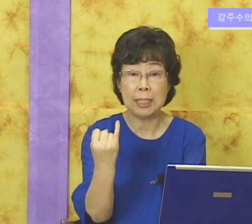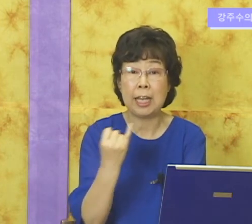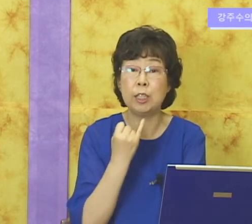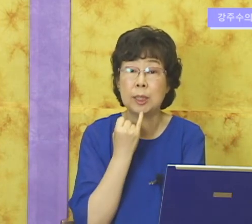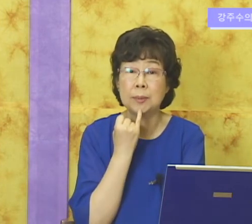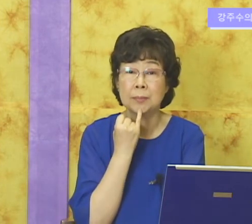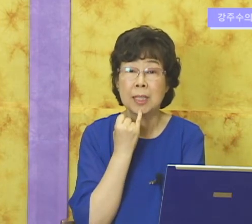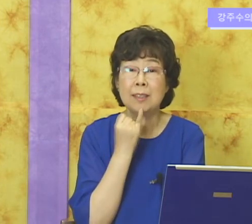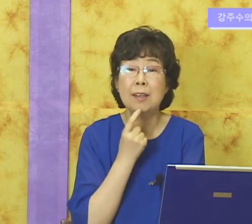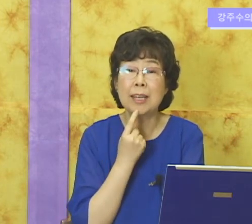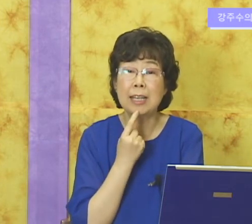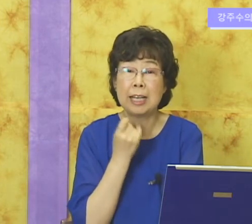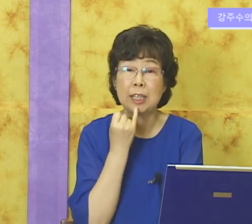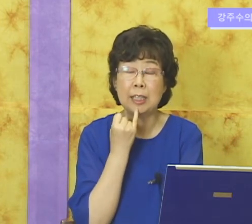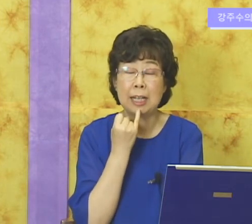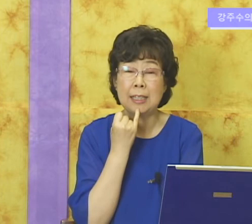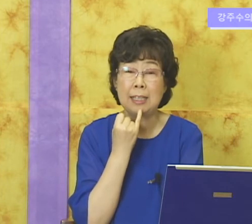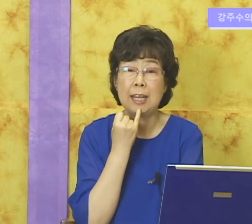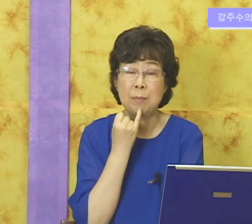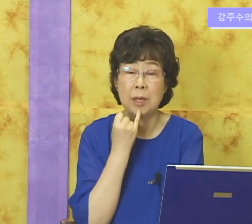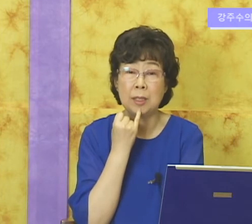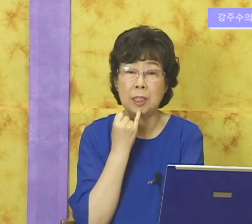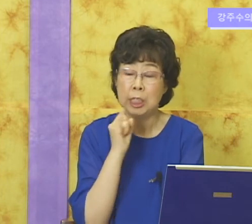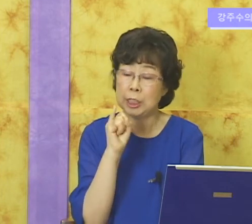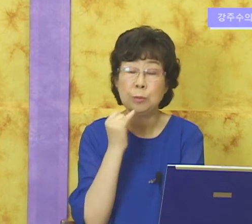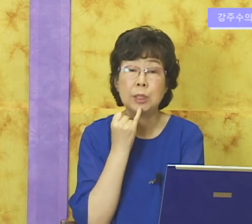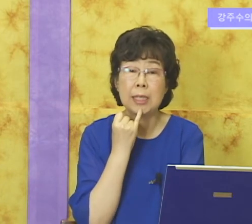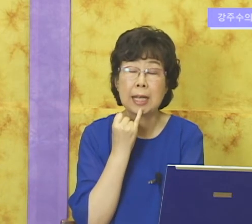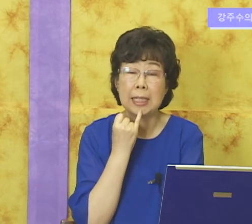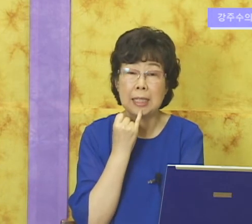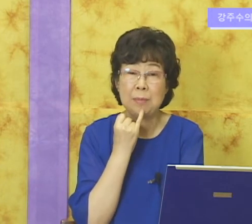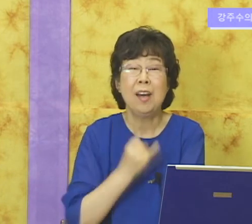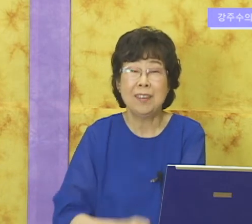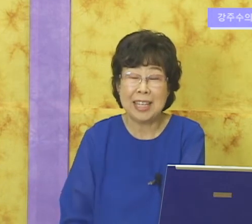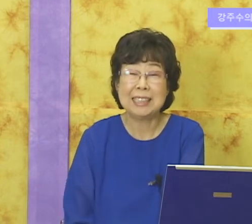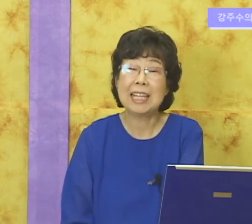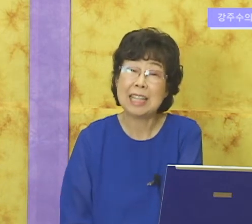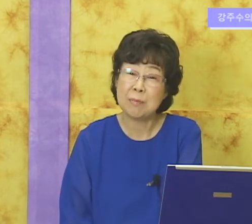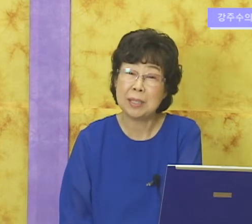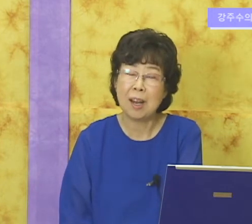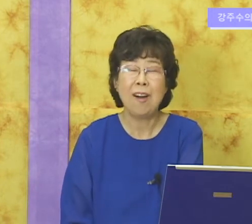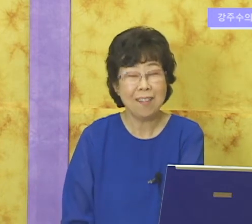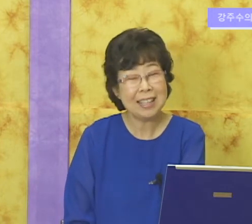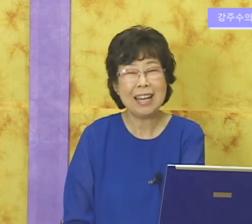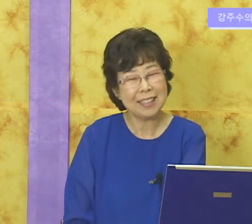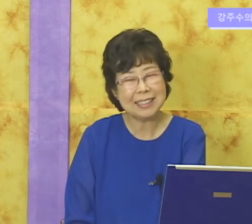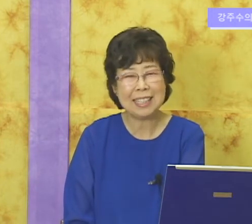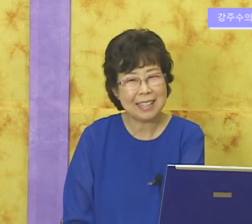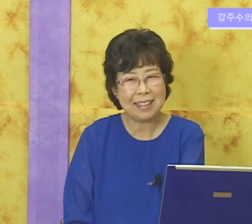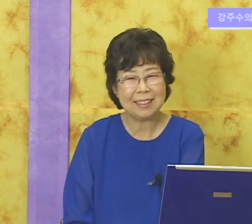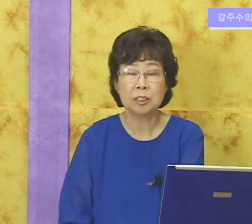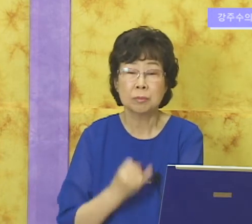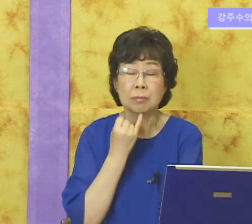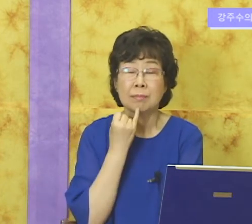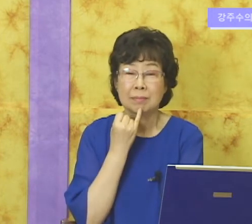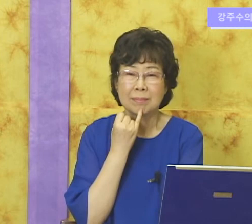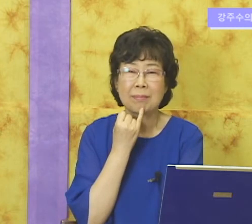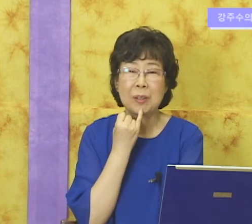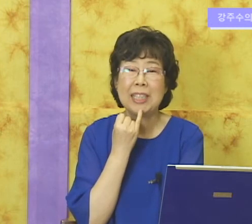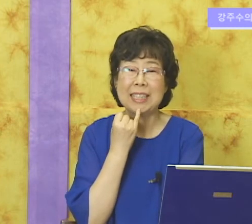여자인데 이거를 턱에다가 이렇게 갖다 대면, 지문을 이렇게 갖다 대면 괜찮답니다. 네, 괜찮나요?